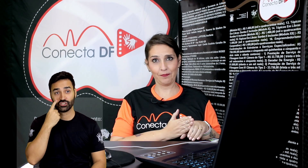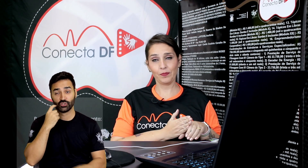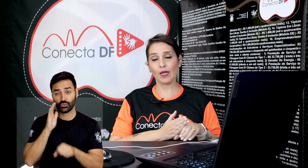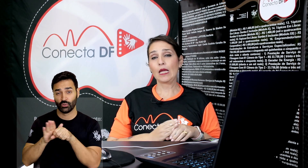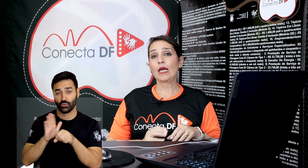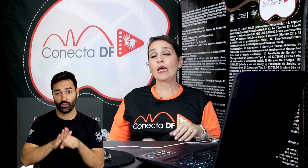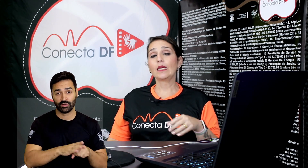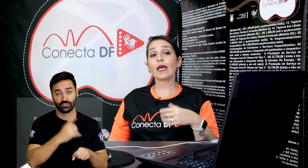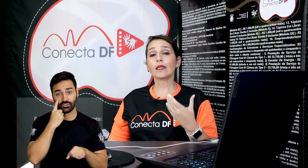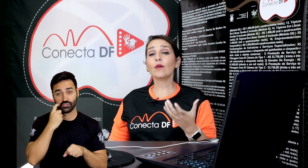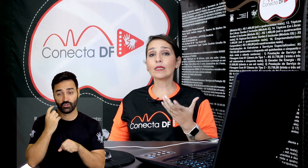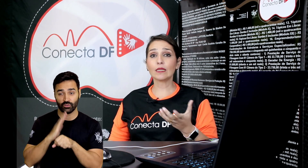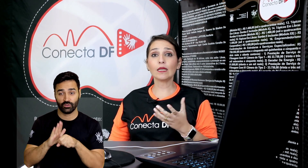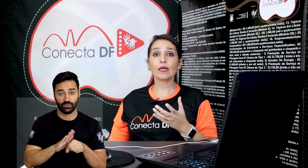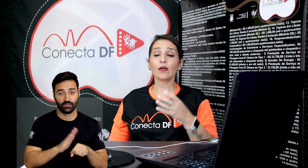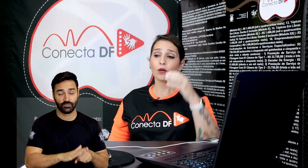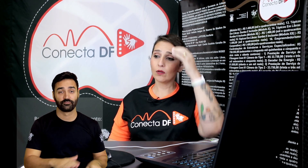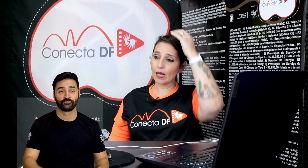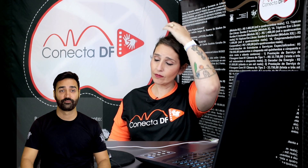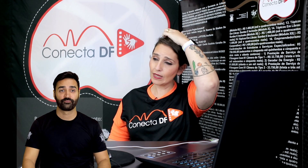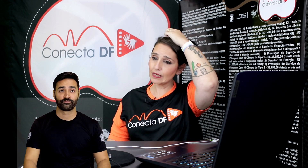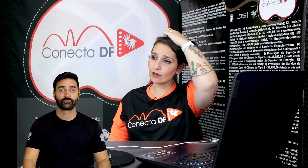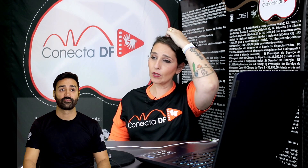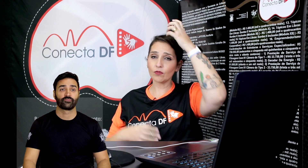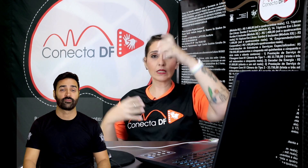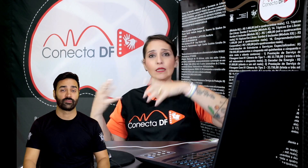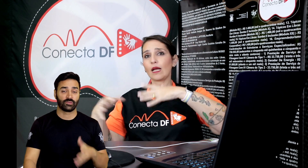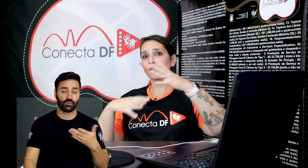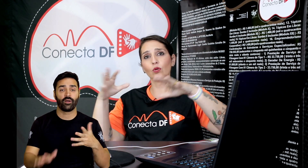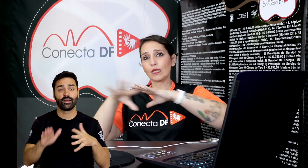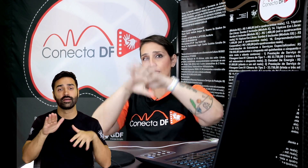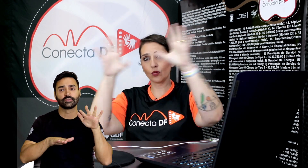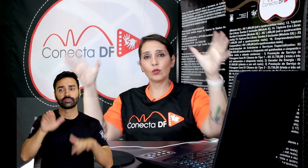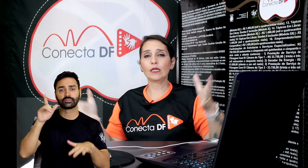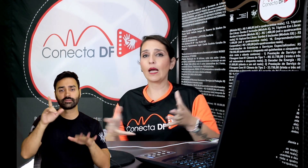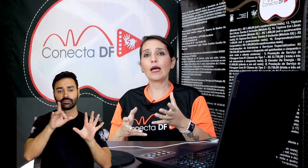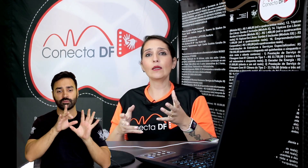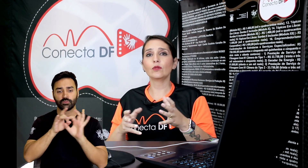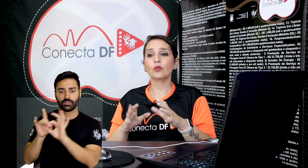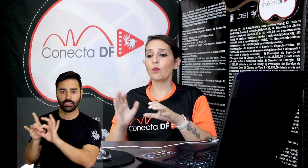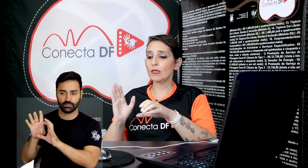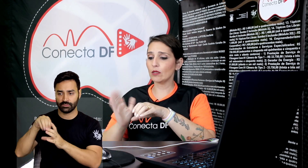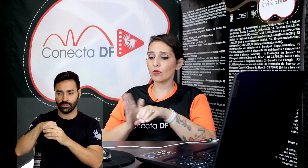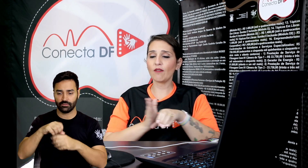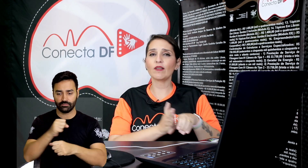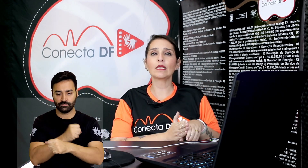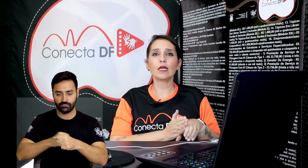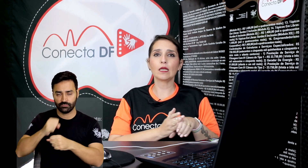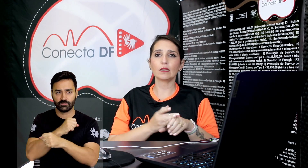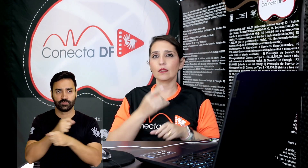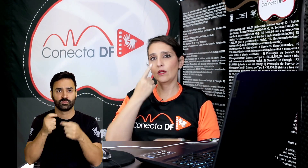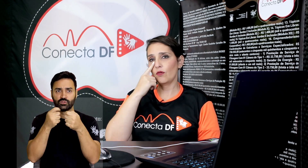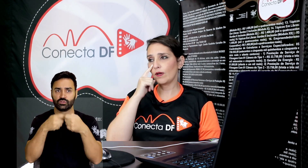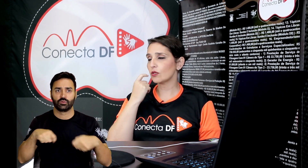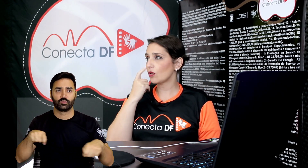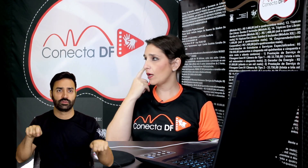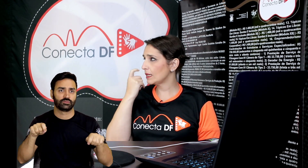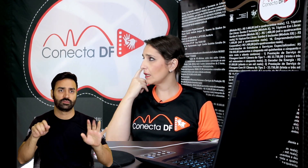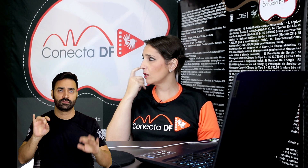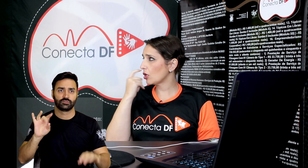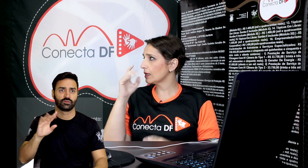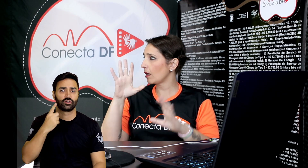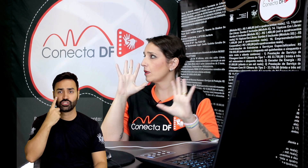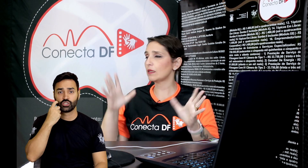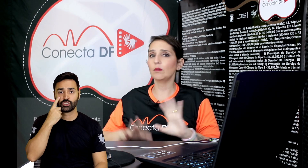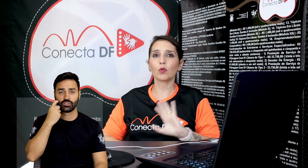Cebola. E é tão assim que, às vezes, quando você está no contexto culinário, não preciso nem fazer esse. Eu faço só esse